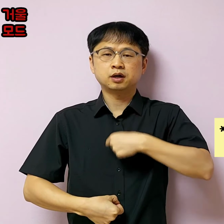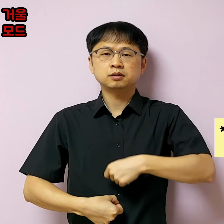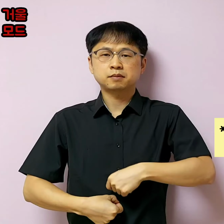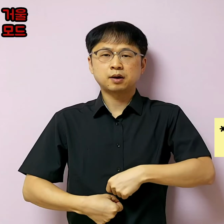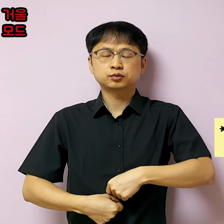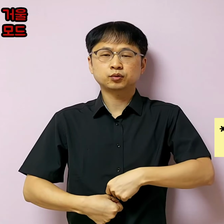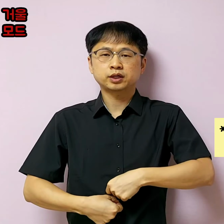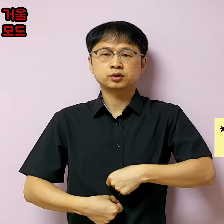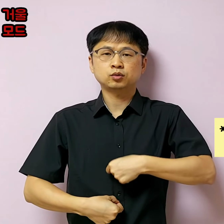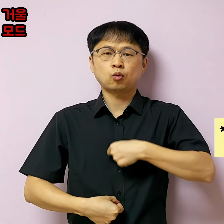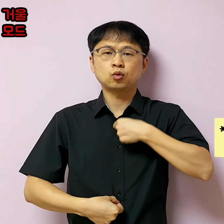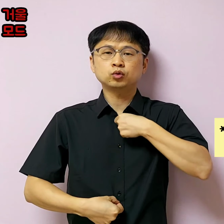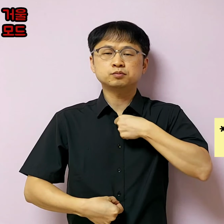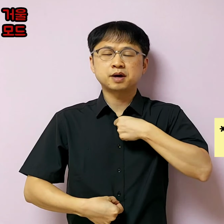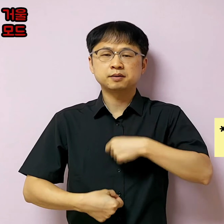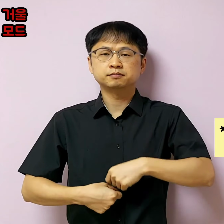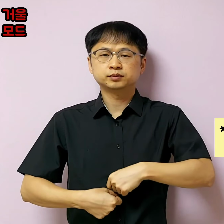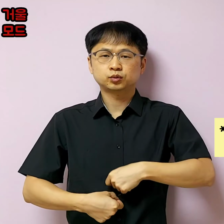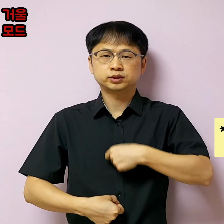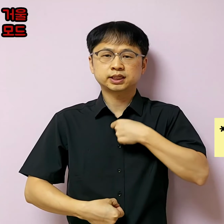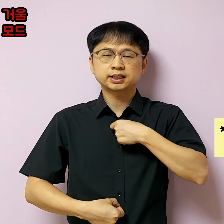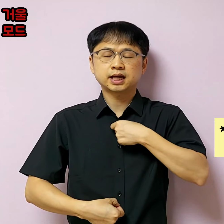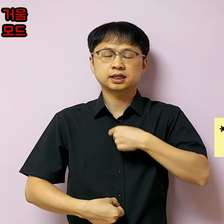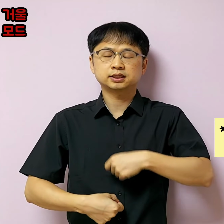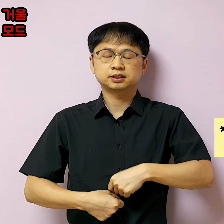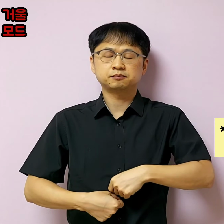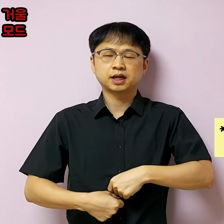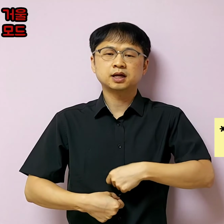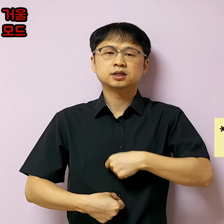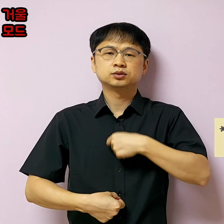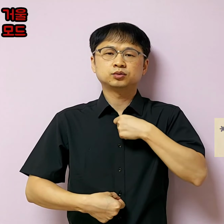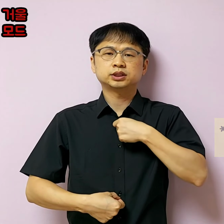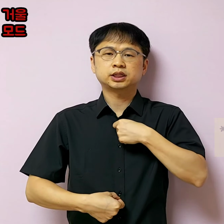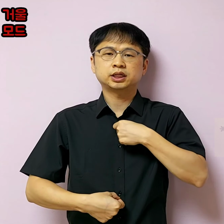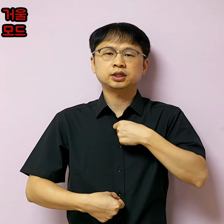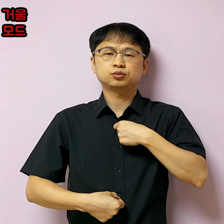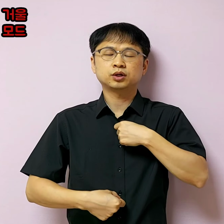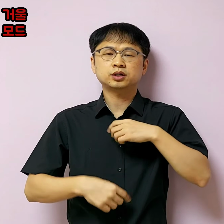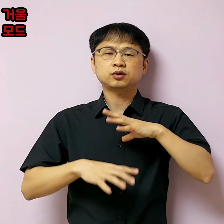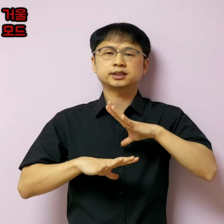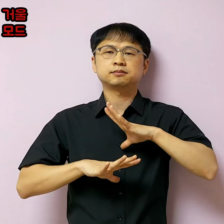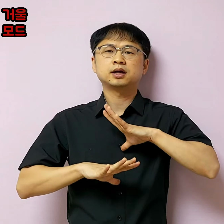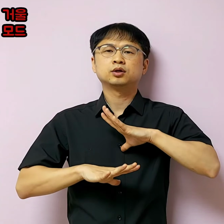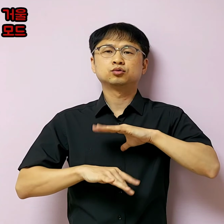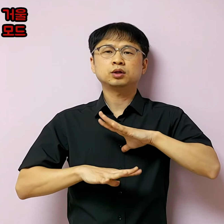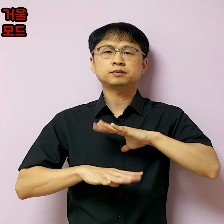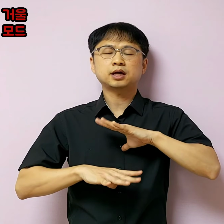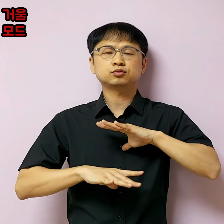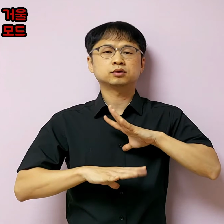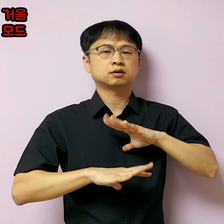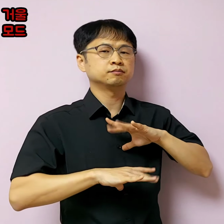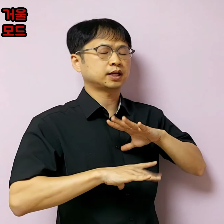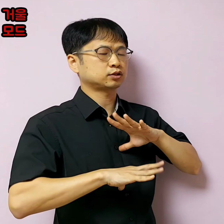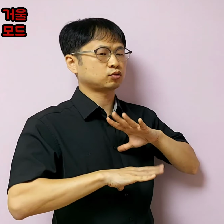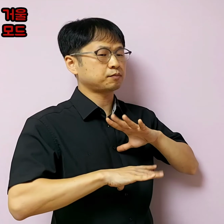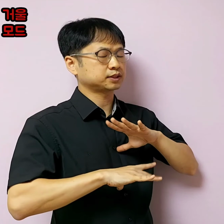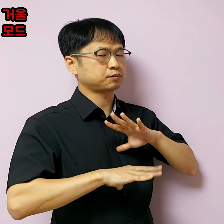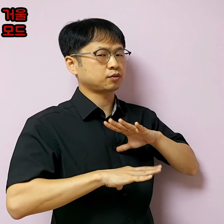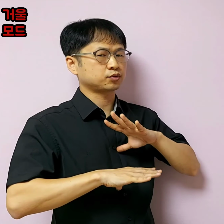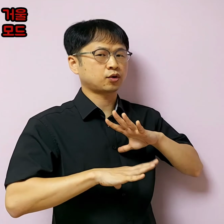올려주시면 마음속에 있는 올곧은 마음, 솔직하다라는 뜻이 됩니다. 솔직히 두렵기도 하지만, 두렵다 수어는 겁나다 수어 앞에서